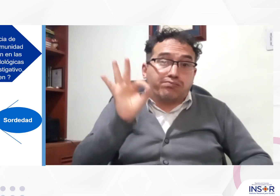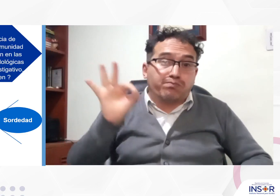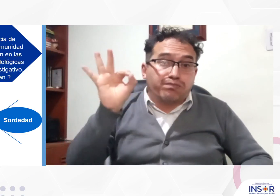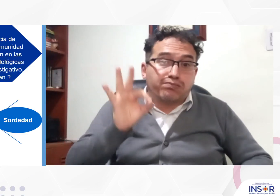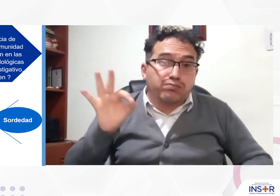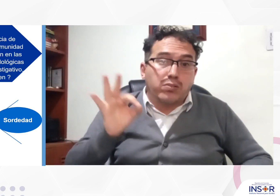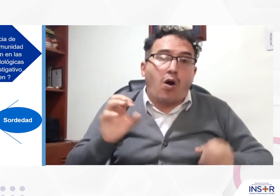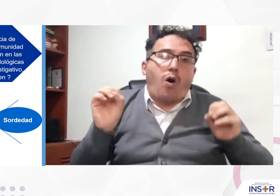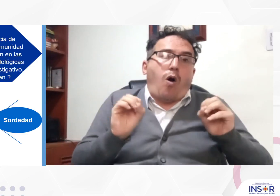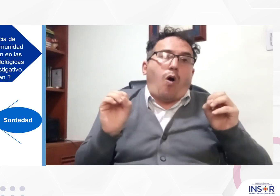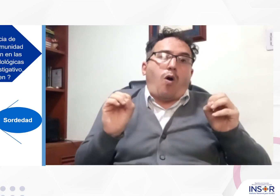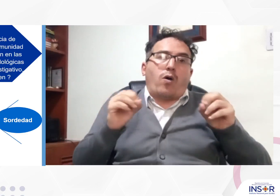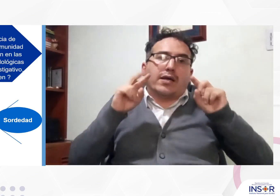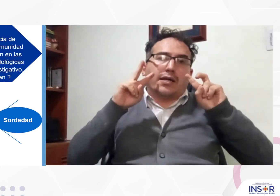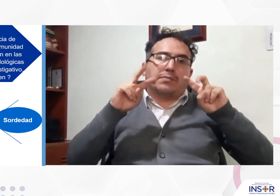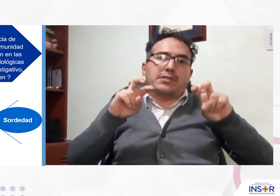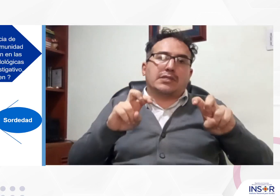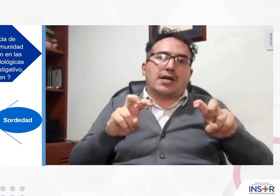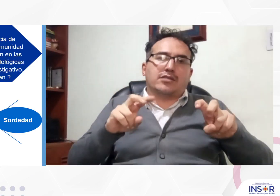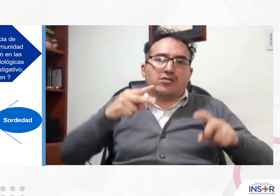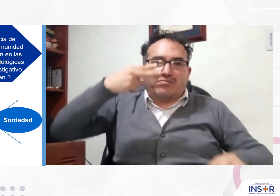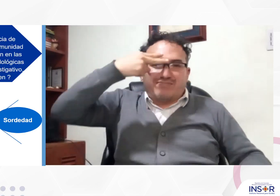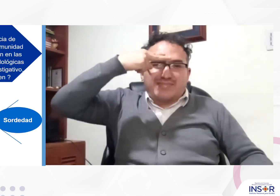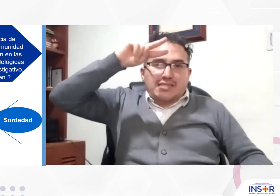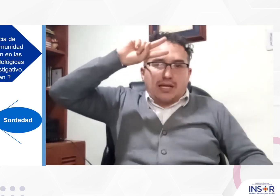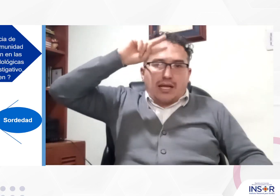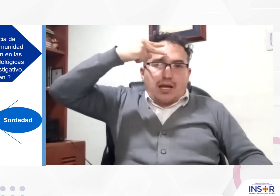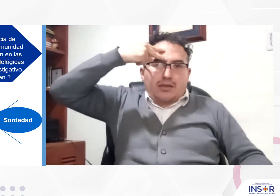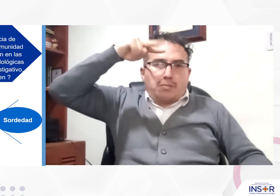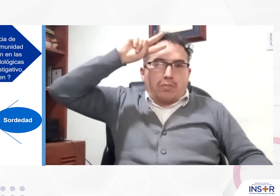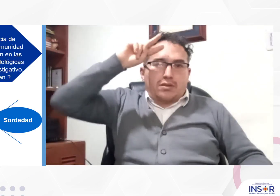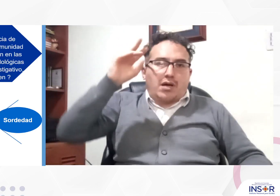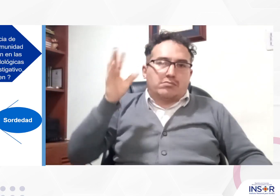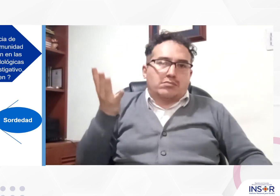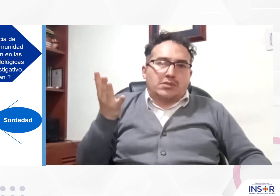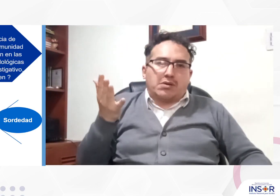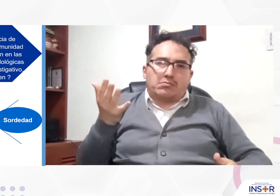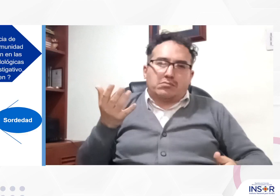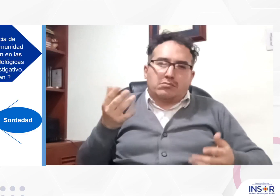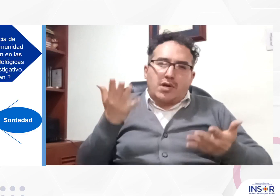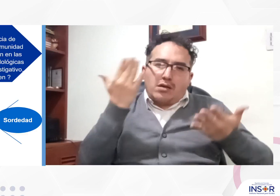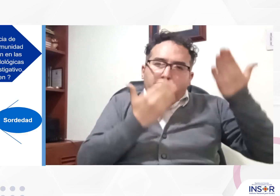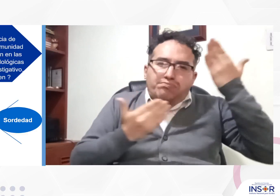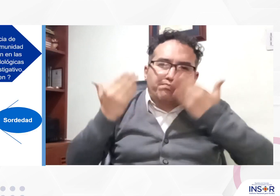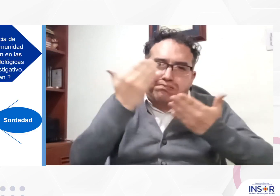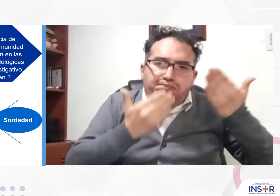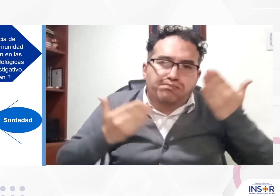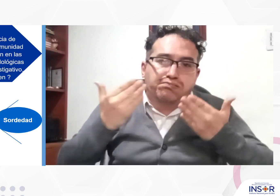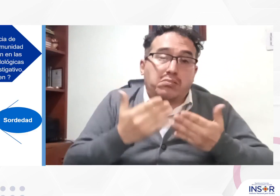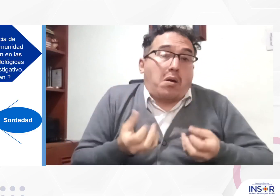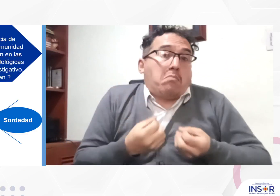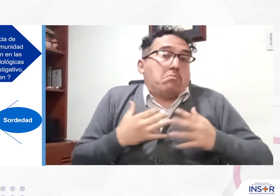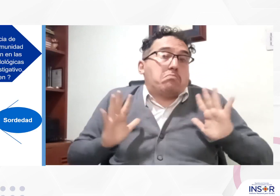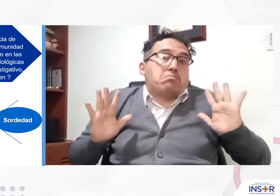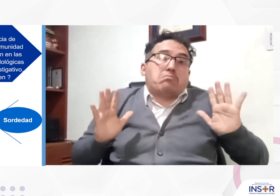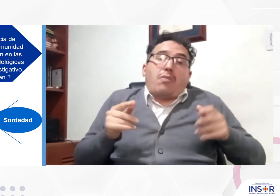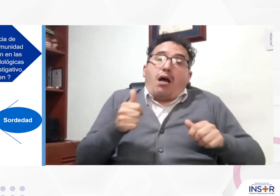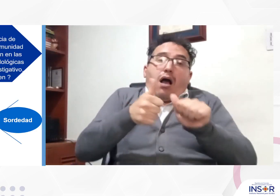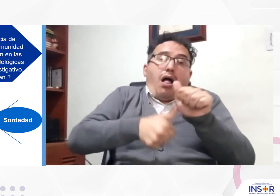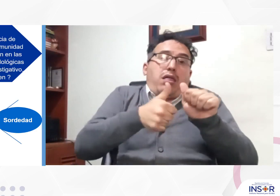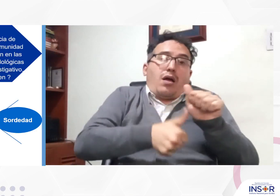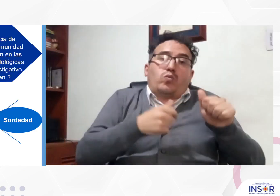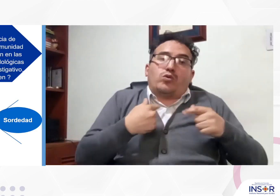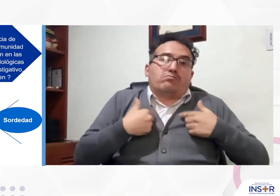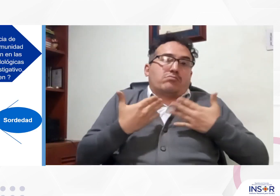la investigación, saber qué tipo de metodología se va a hacer, si es interpretativa, cuantitativa, si es